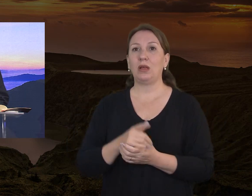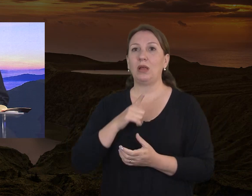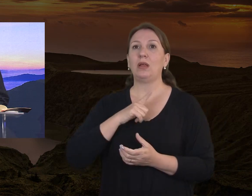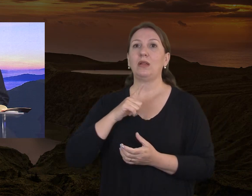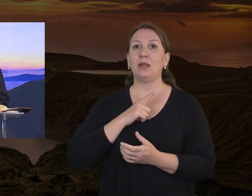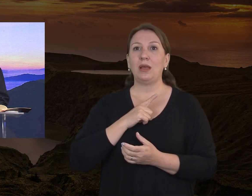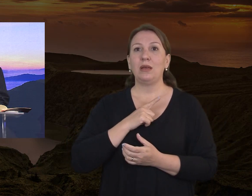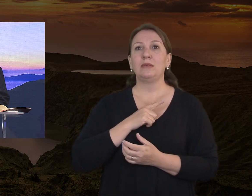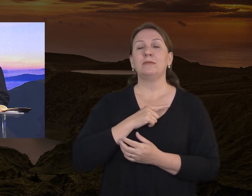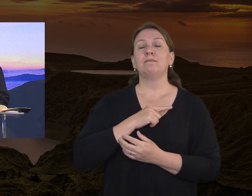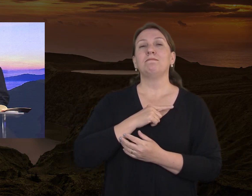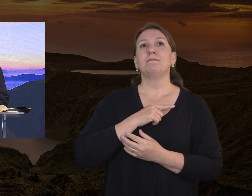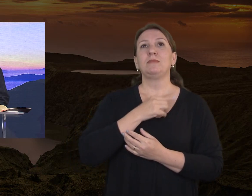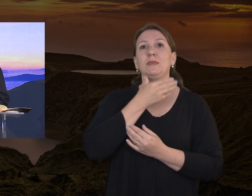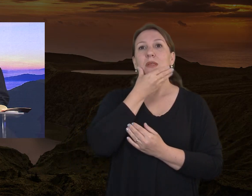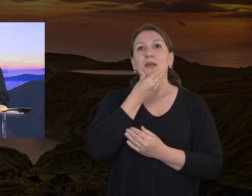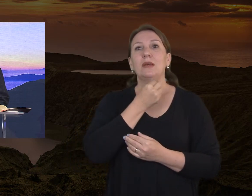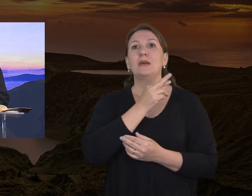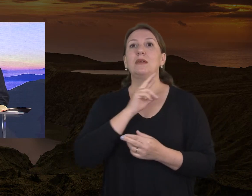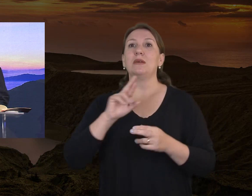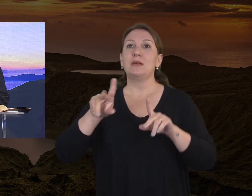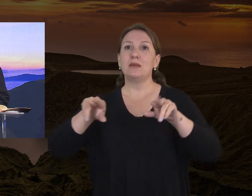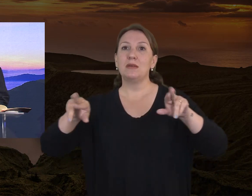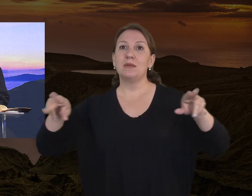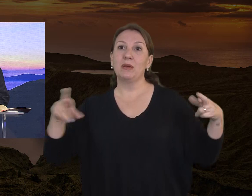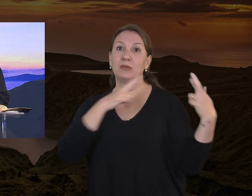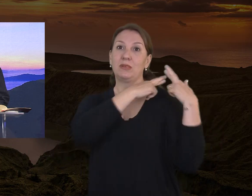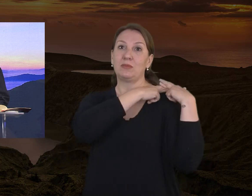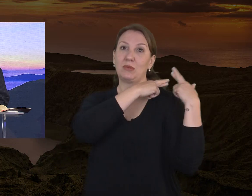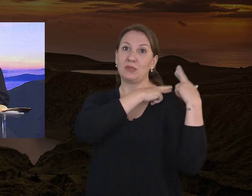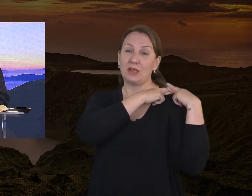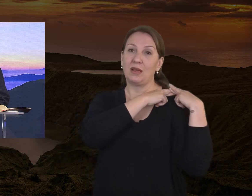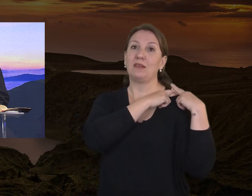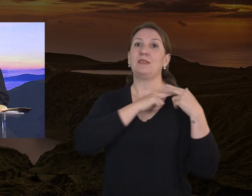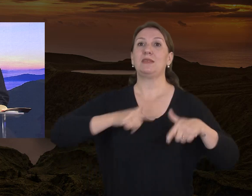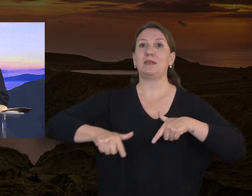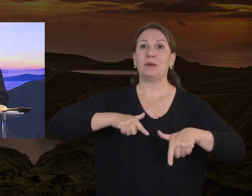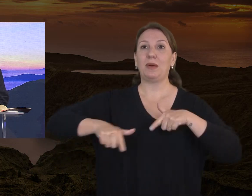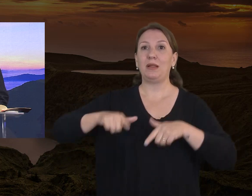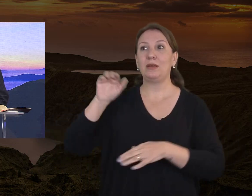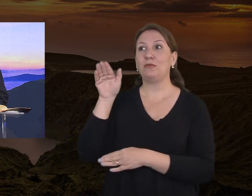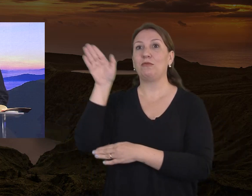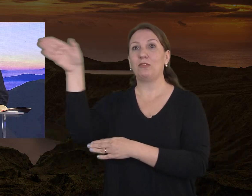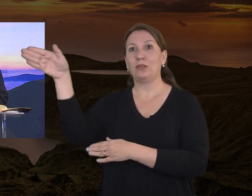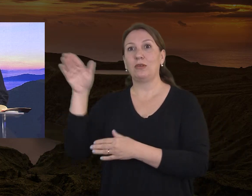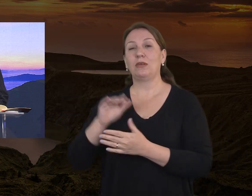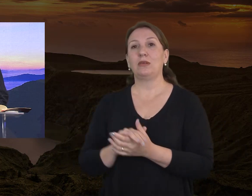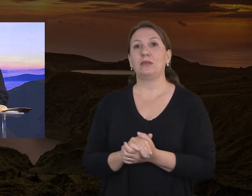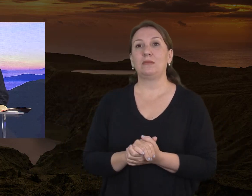outros continentes, e também lembrar do Instituto Vida para Todos, que